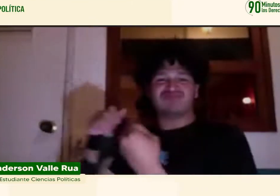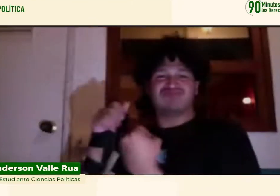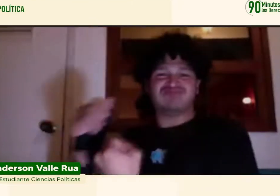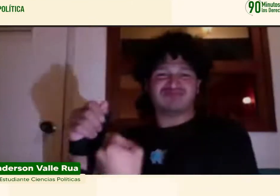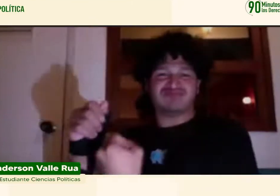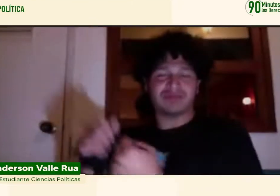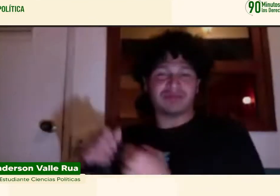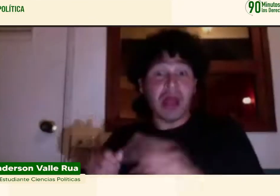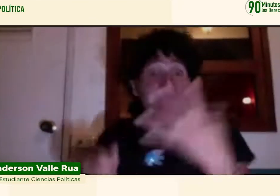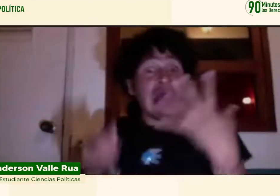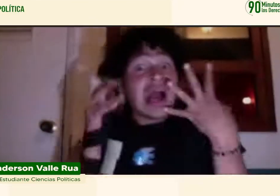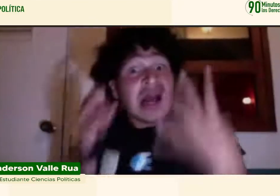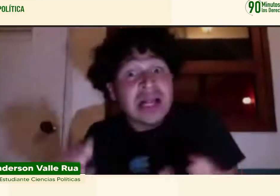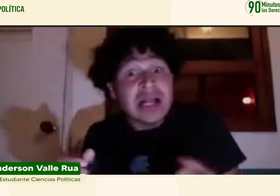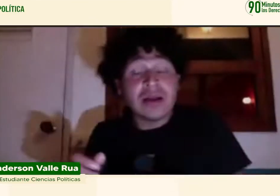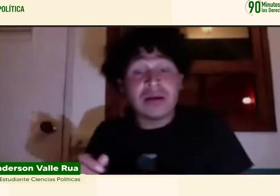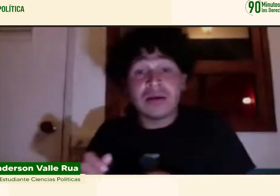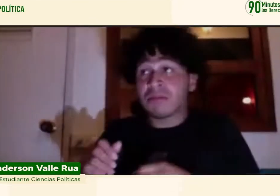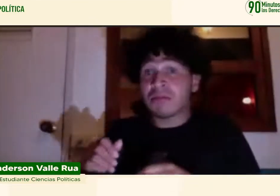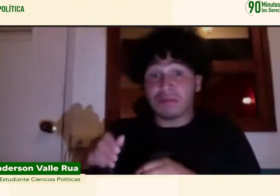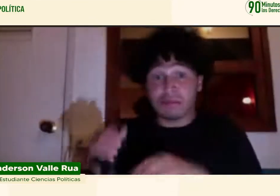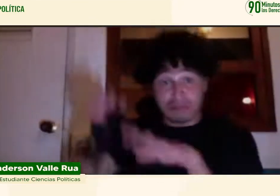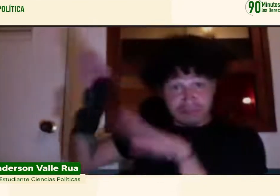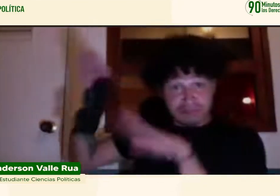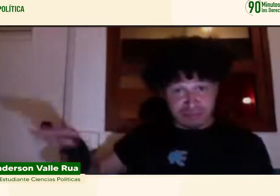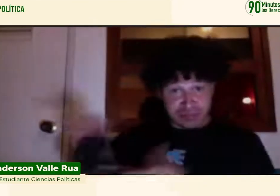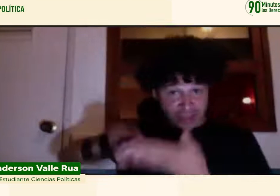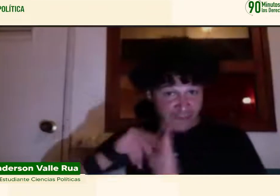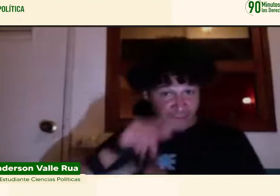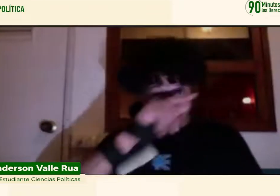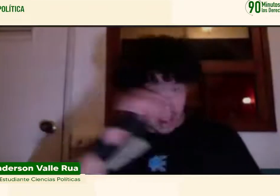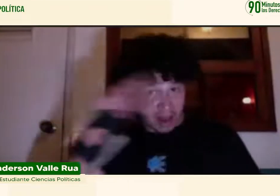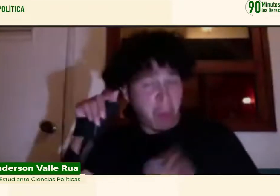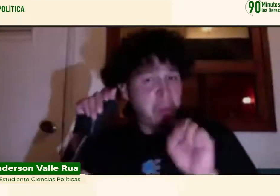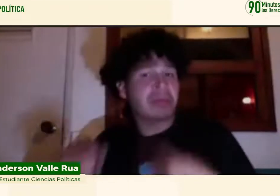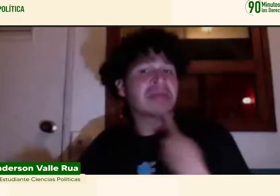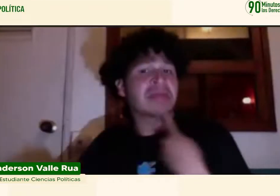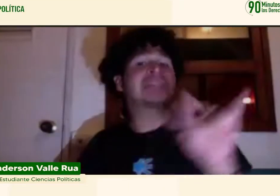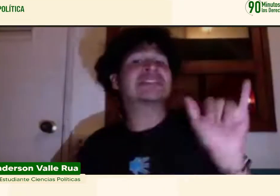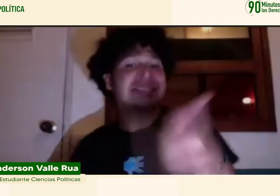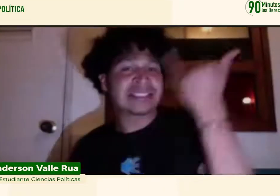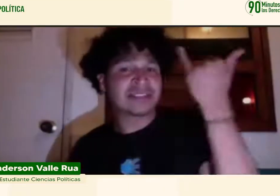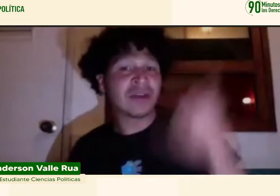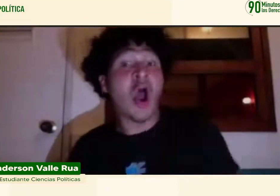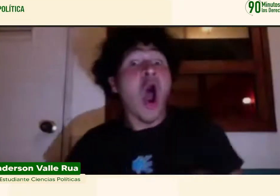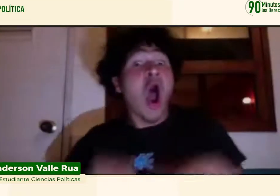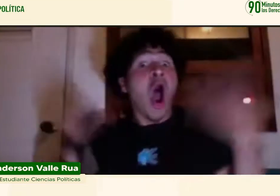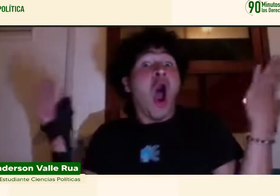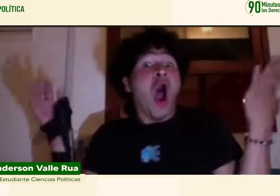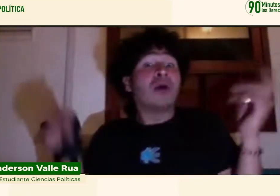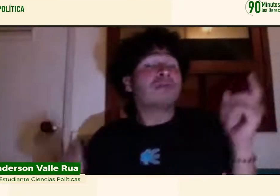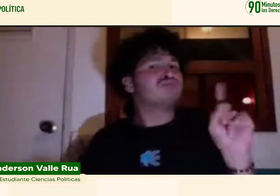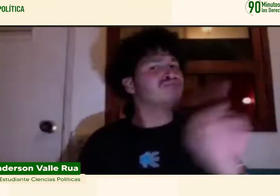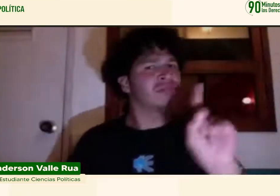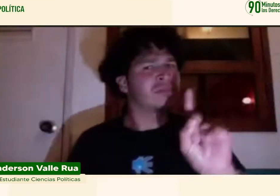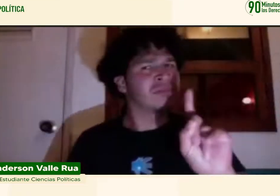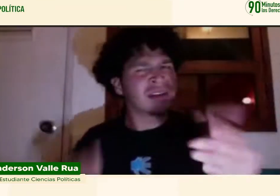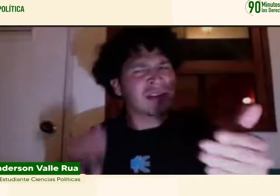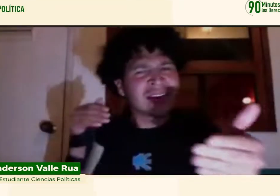este tipo de movilización en su momento y es allí donde sí hay algunos que les representa federico pues finalmente